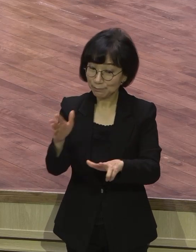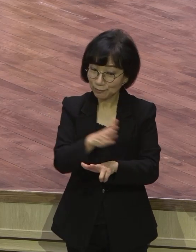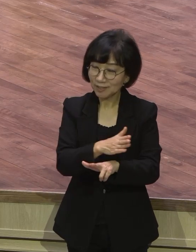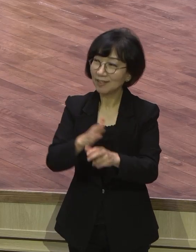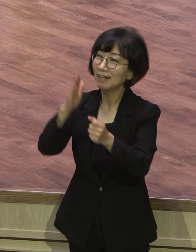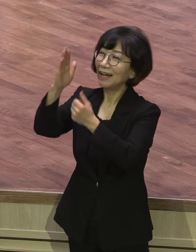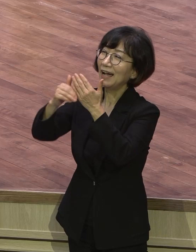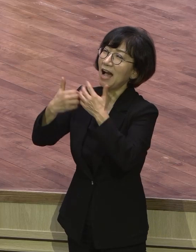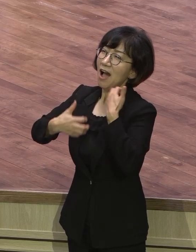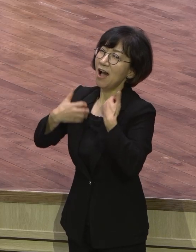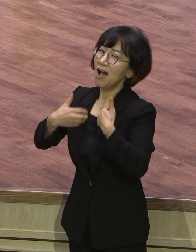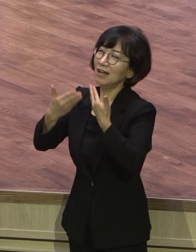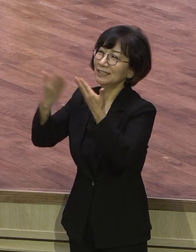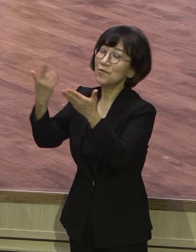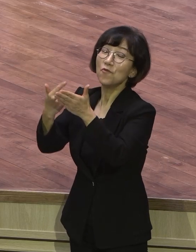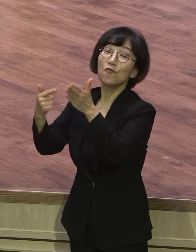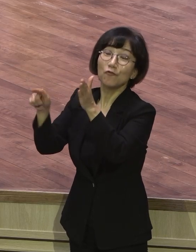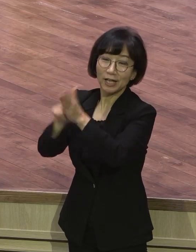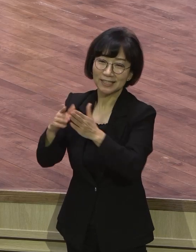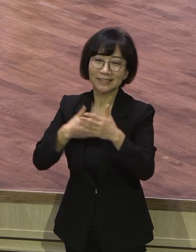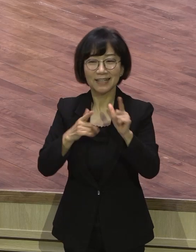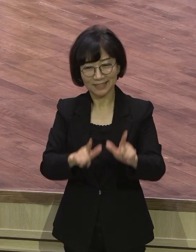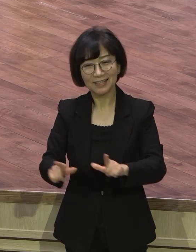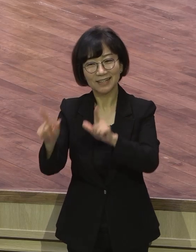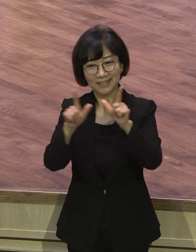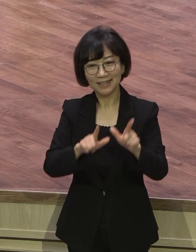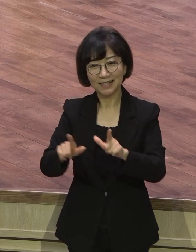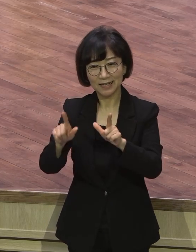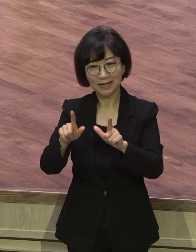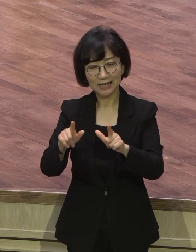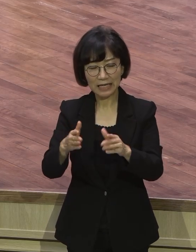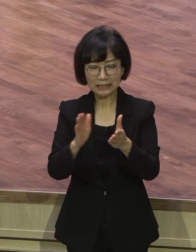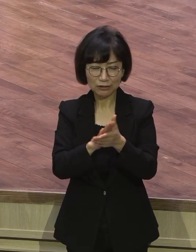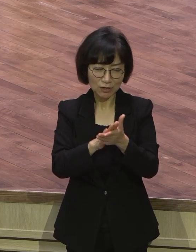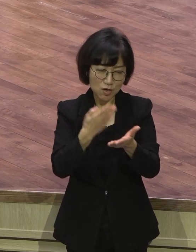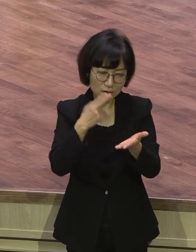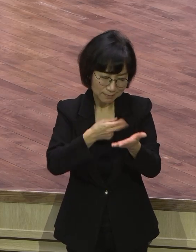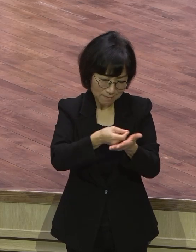위해서 나는 삶을 산다. 나는 죽었다.